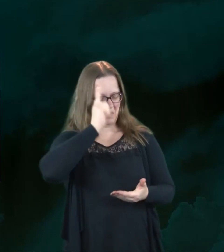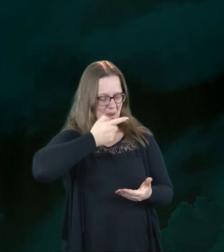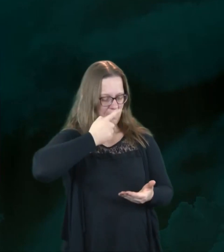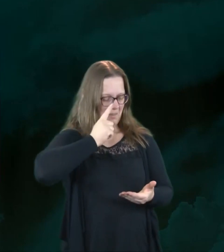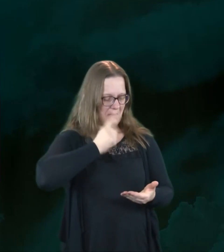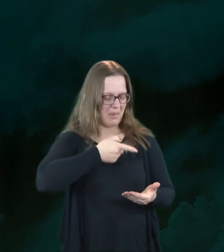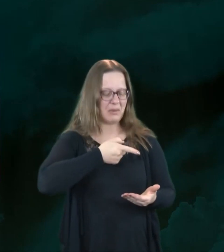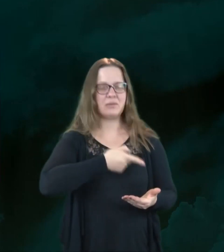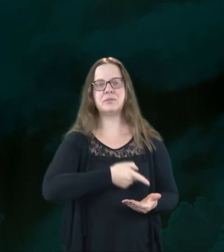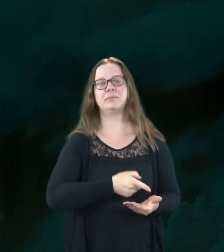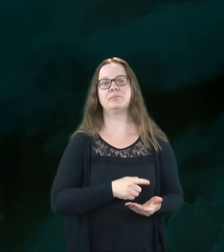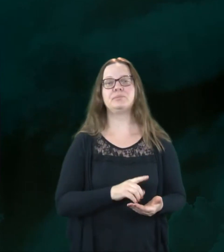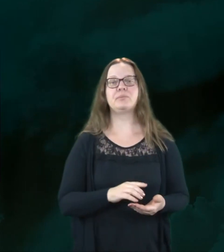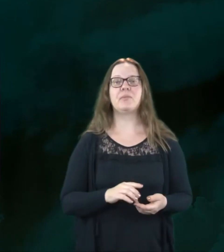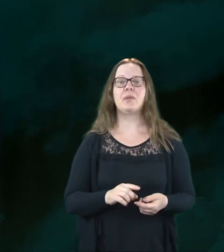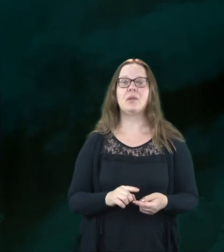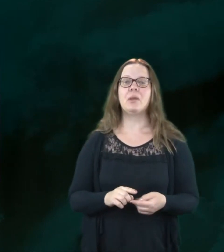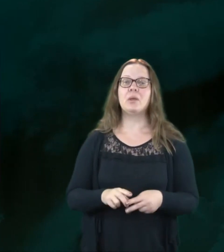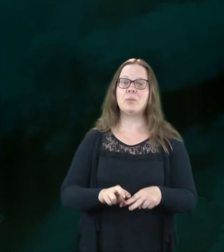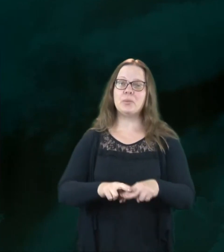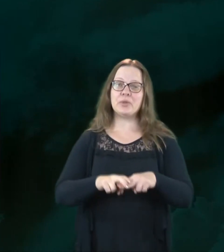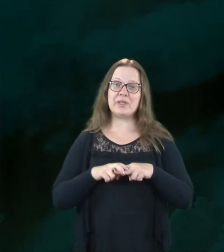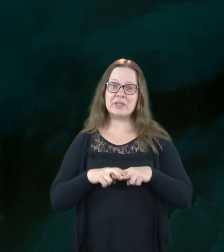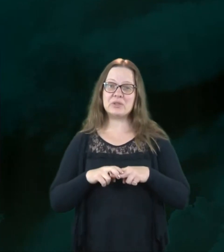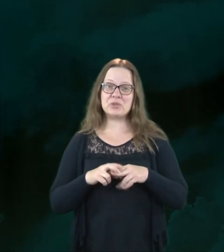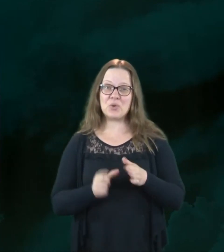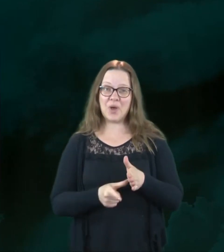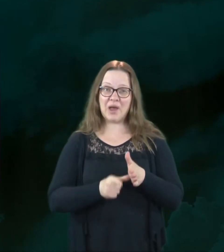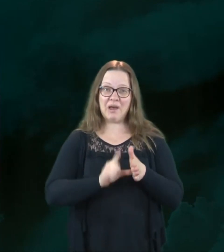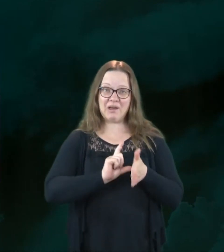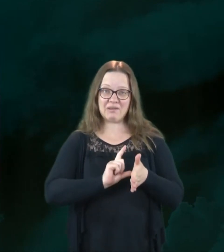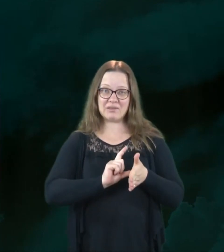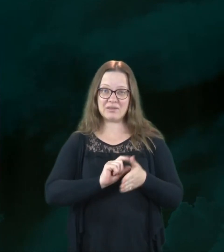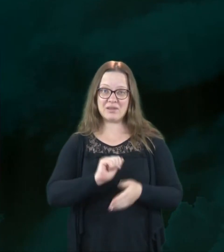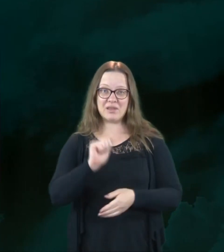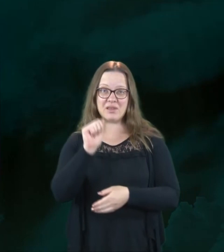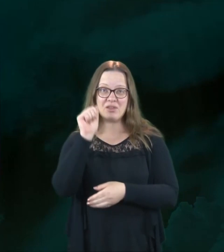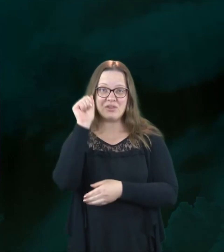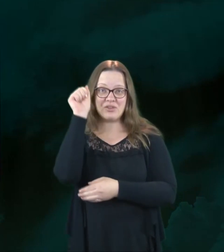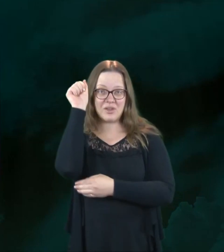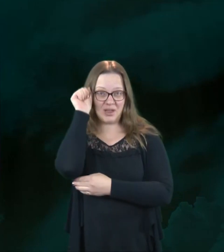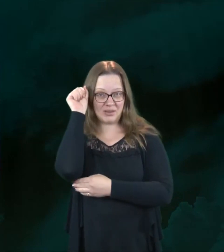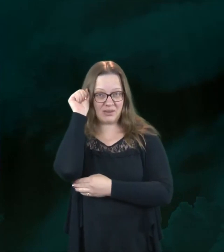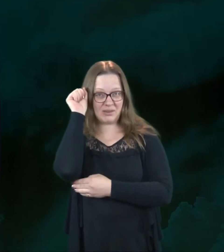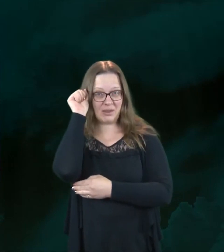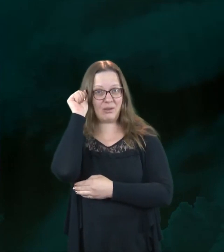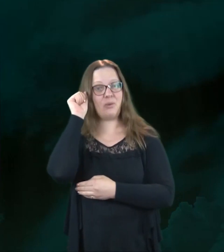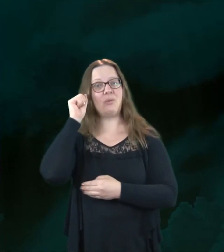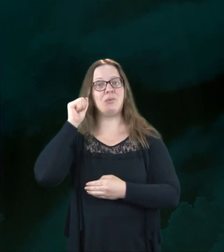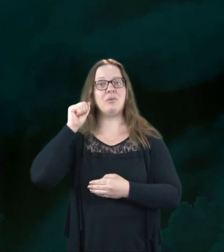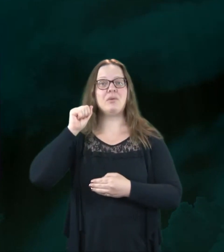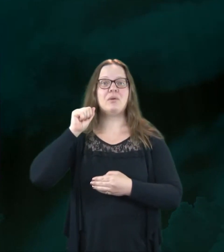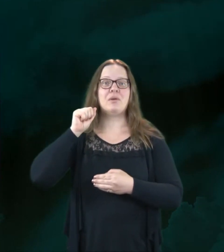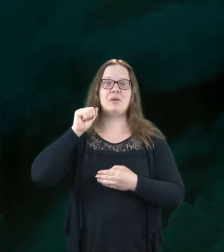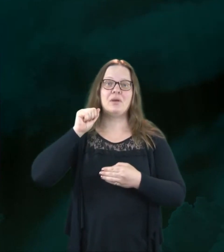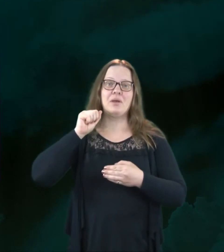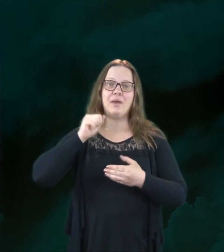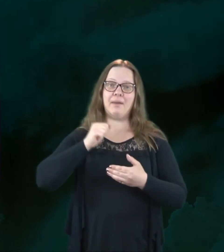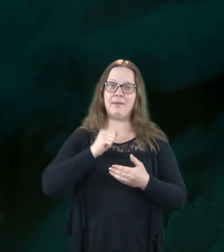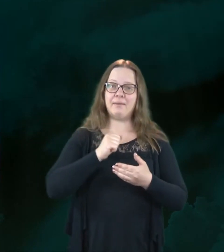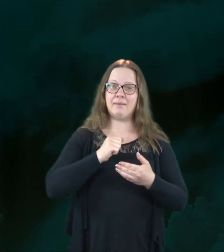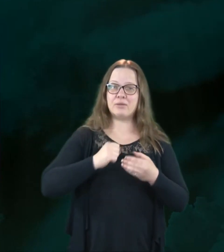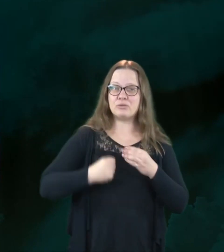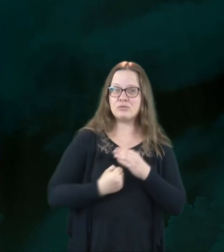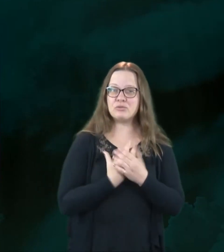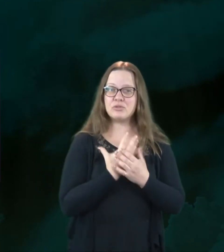havia na terra, antes de Deus criar Adão, criaturas pré-adâmicas, que também seguiram-no na sua rebelião,